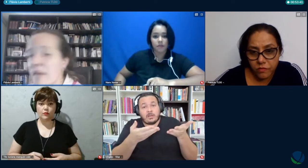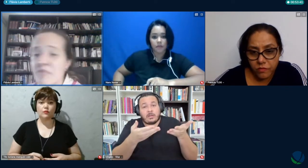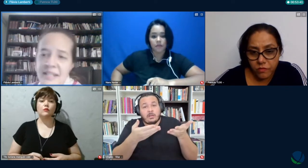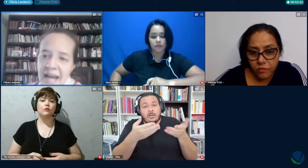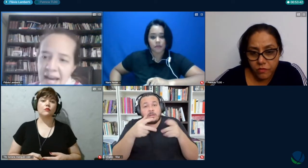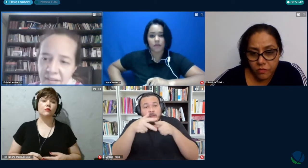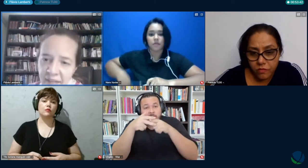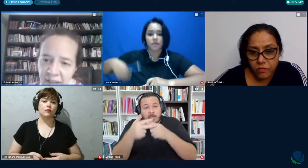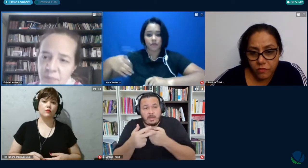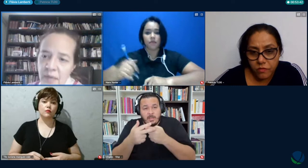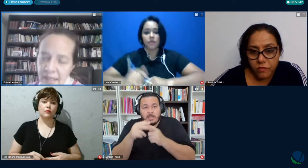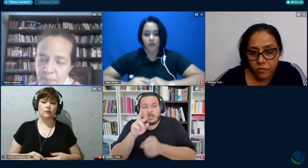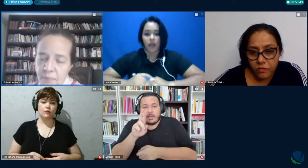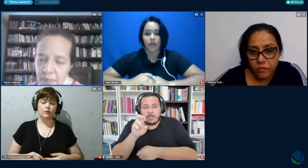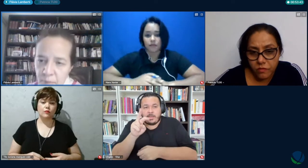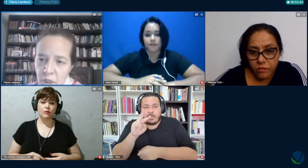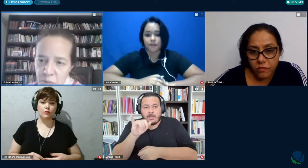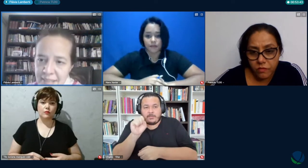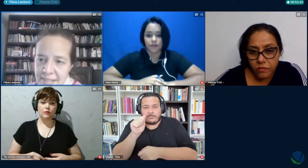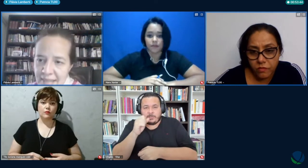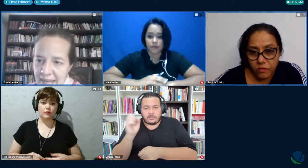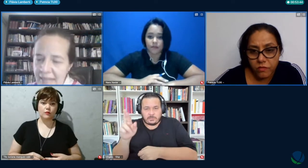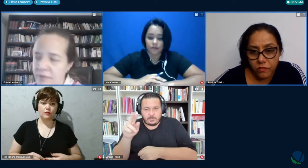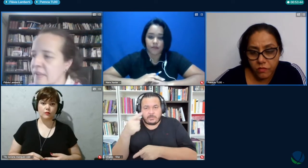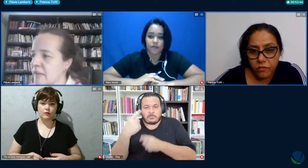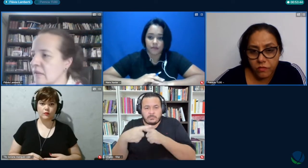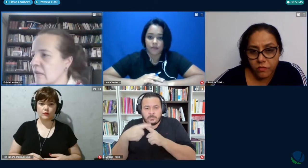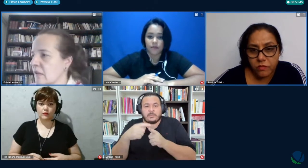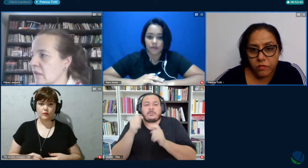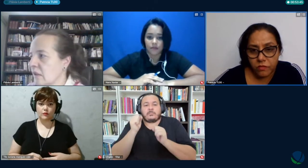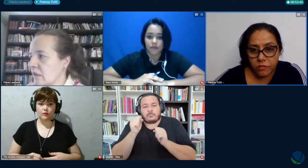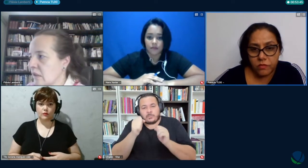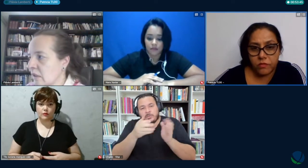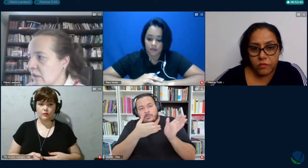ao revisar, né? Porque ainda pode passar, né?